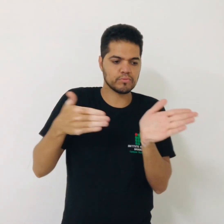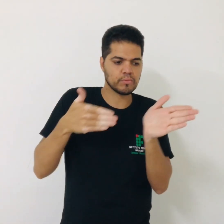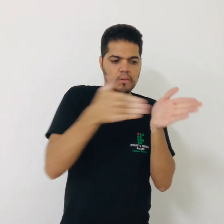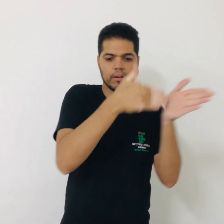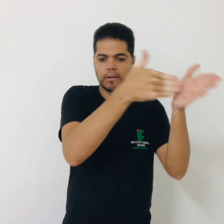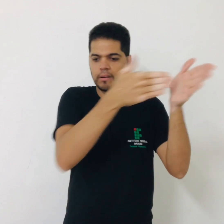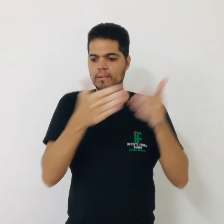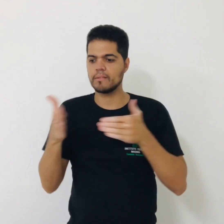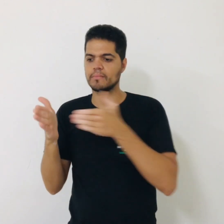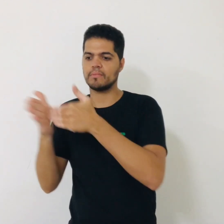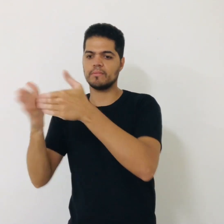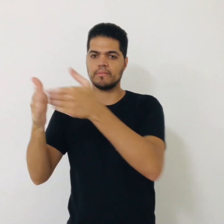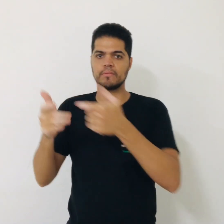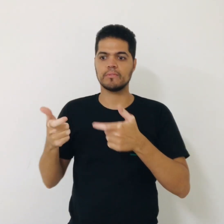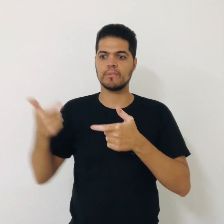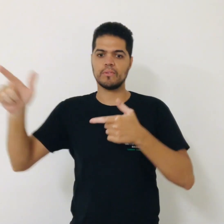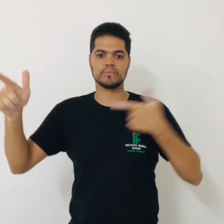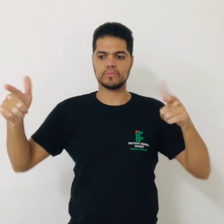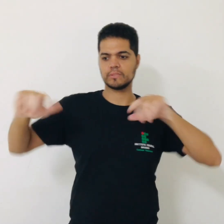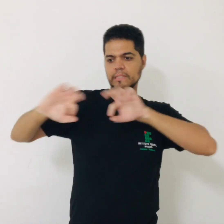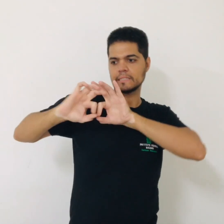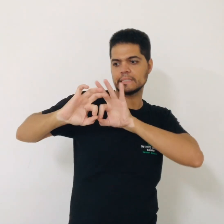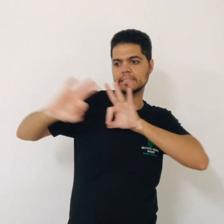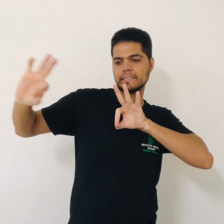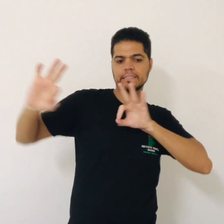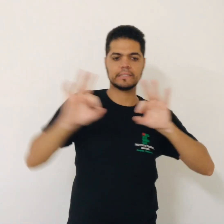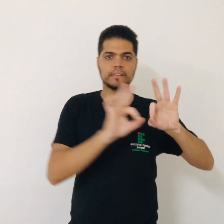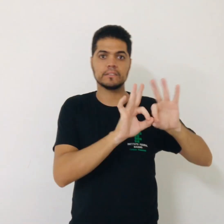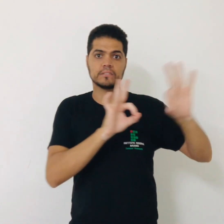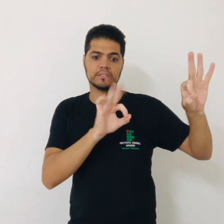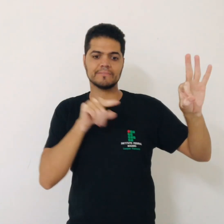prejudicando diretamente a vida do rio.